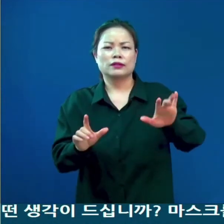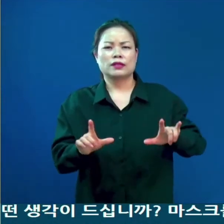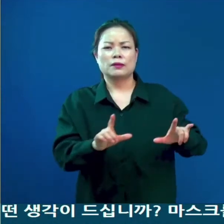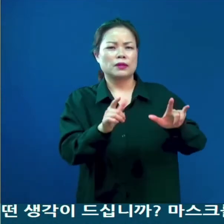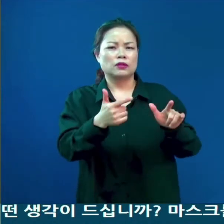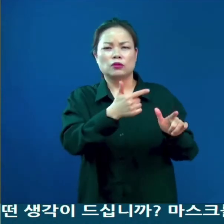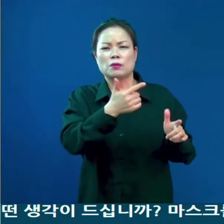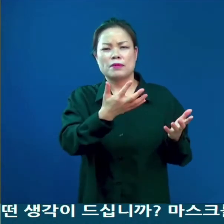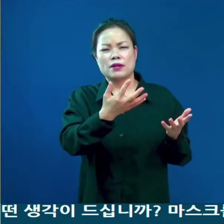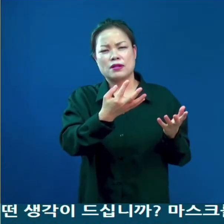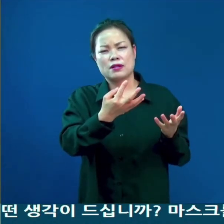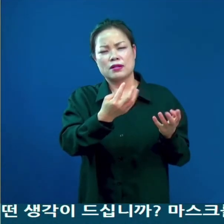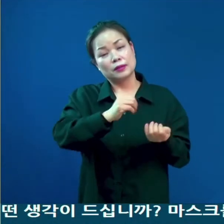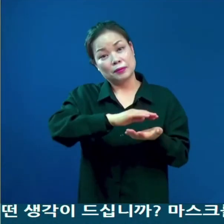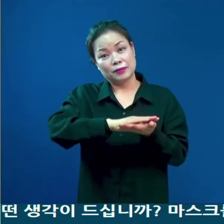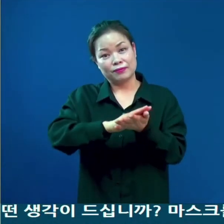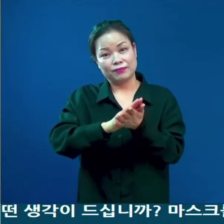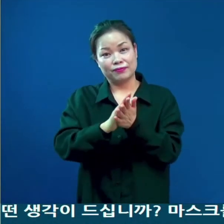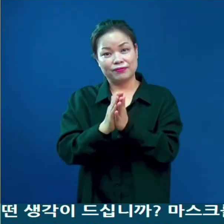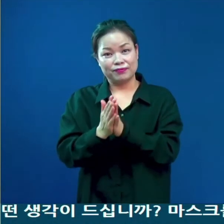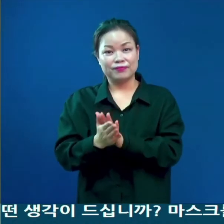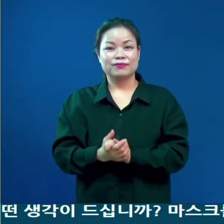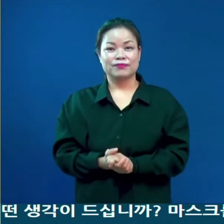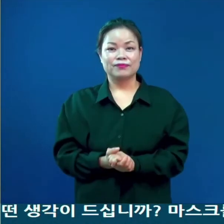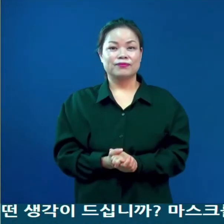많이 변화되었다. 그죠?